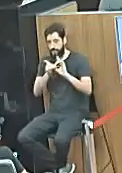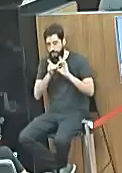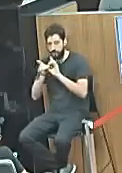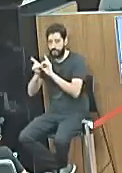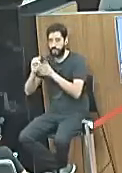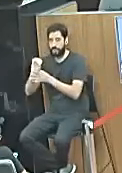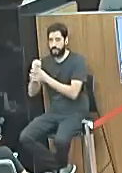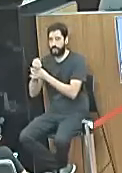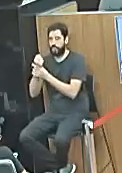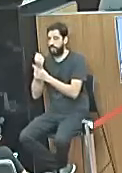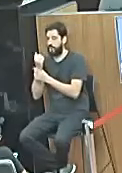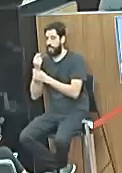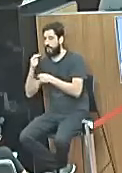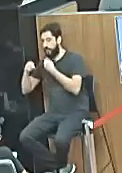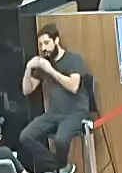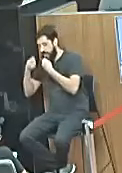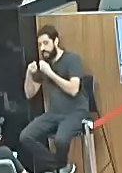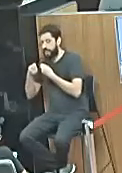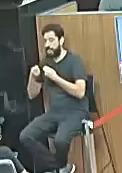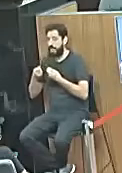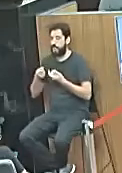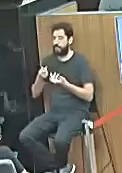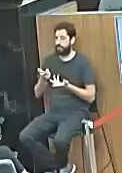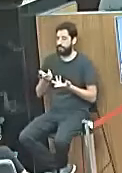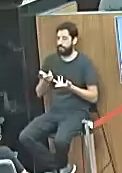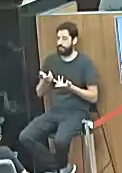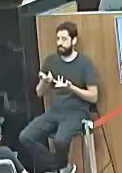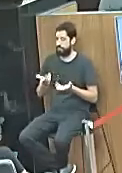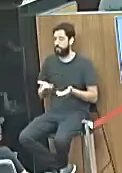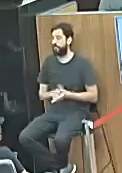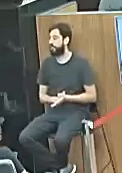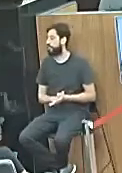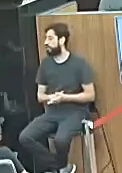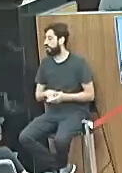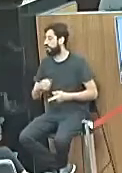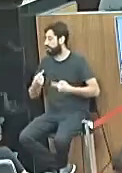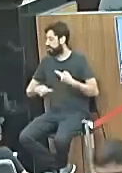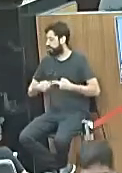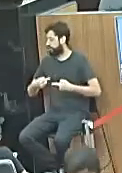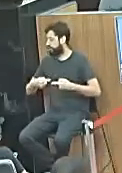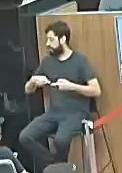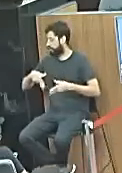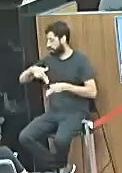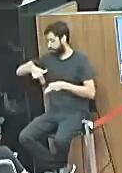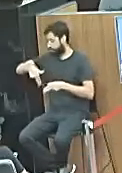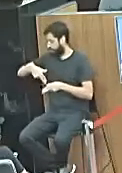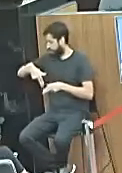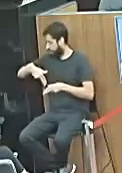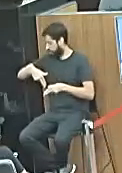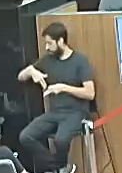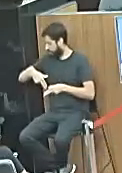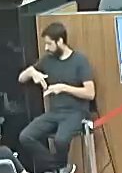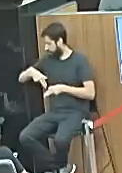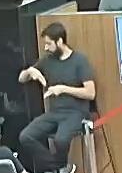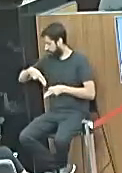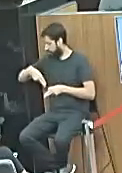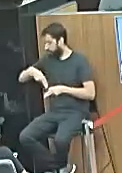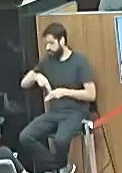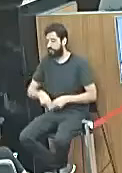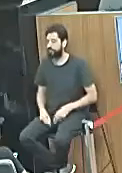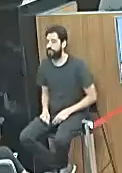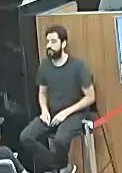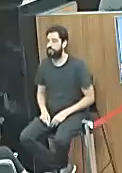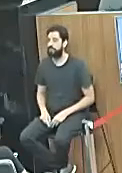alimentar e nutricional 0 70 políticas sobre drogas 0 89 rede de